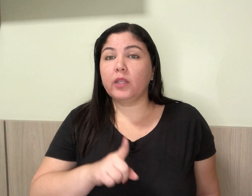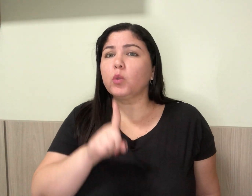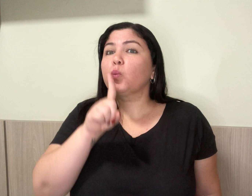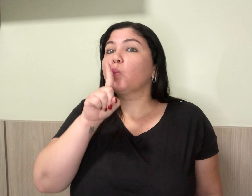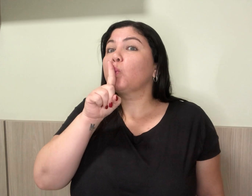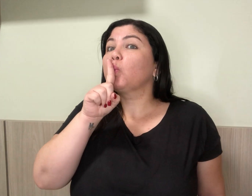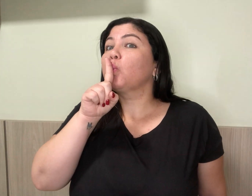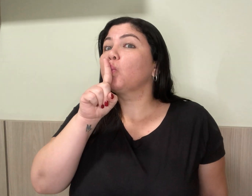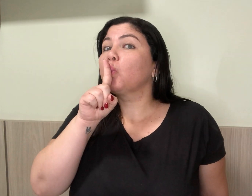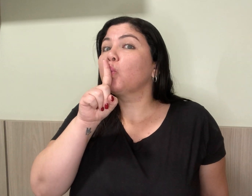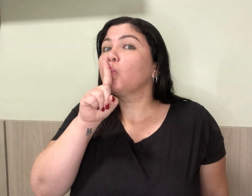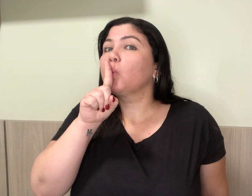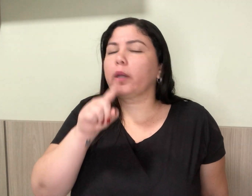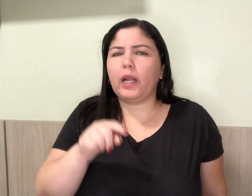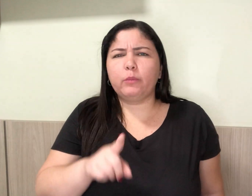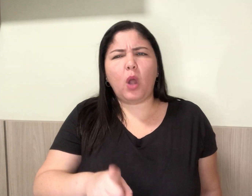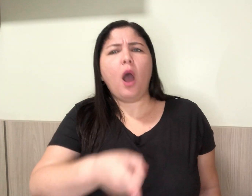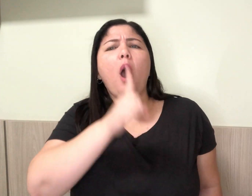Silêncio, cala a boca.